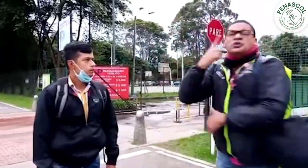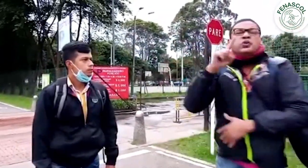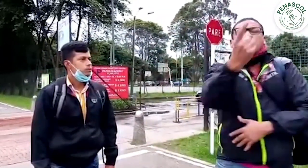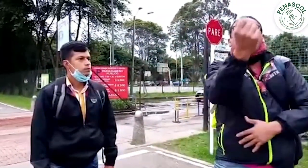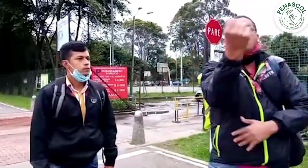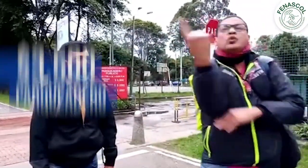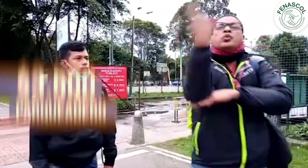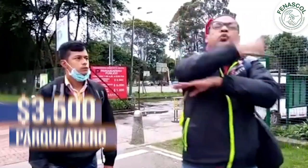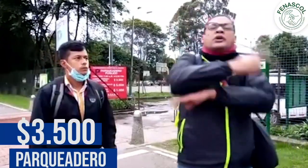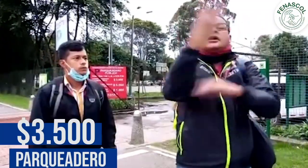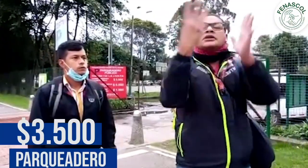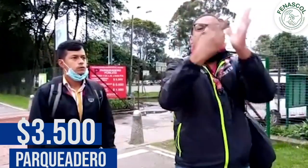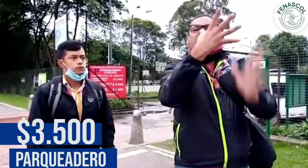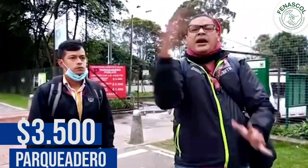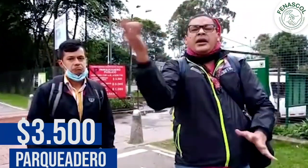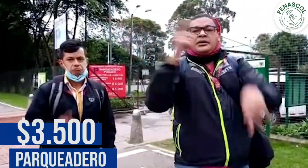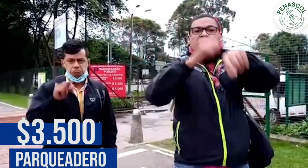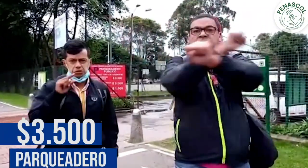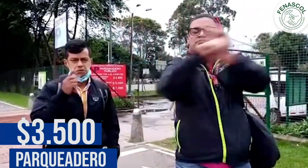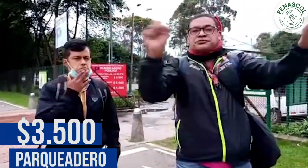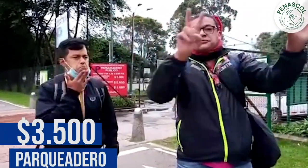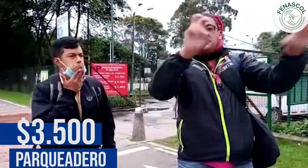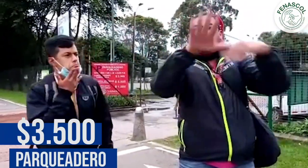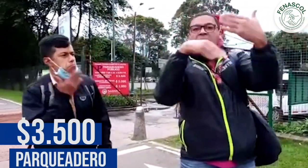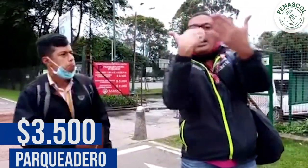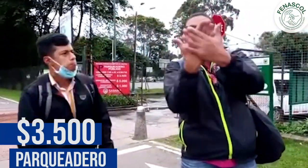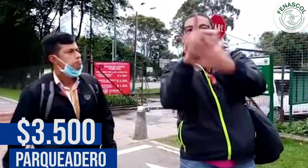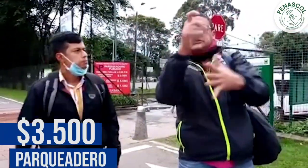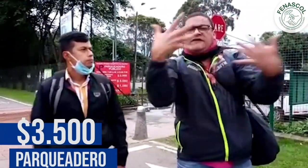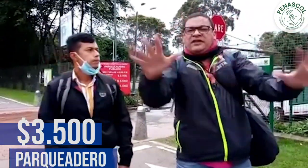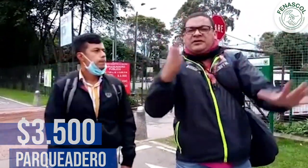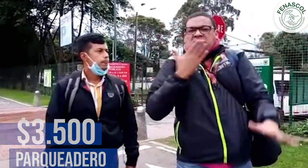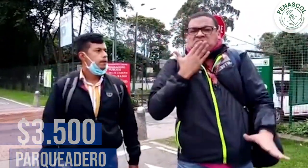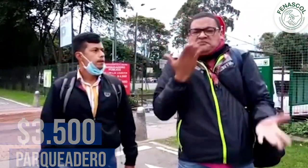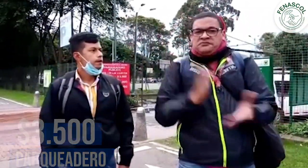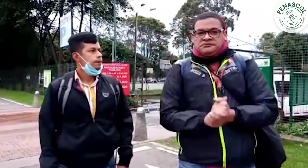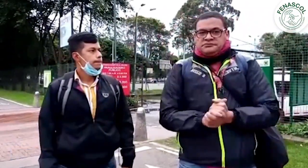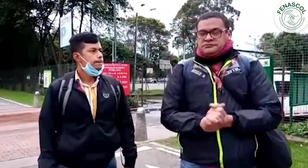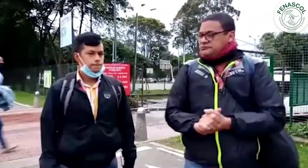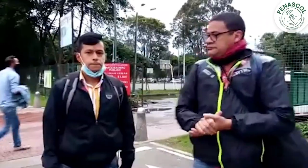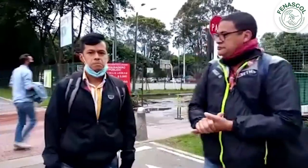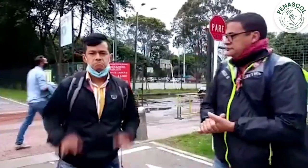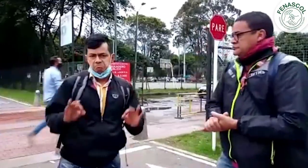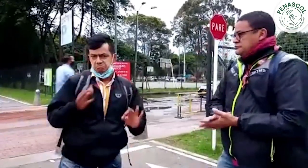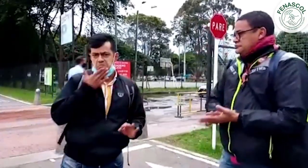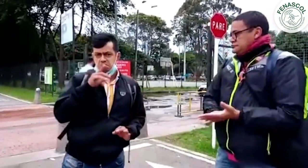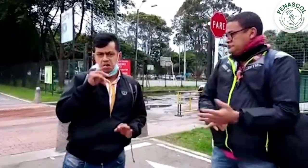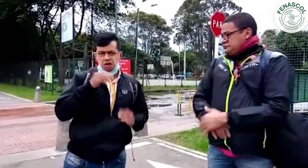precio es bastante económico. El día de parqueadero tiene un valor de 3.500 pesos desde las 7 de la mañana a 6 de la tarde. Sí, el precio es bastante